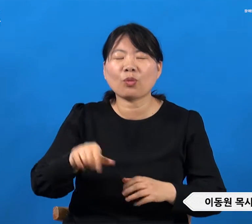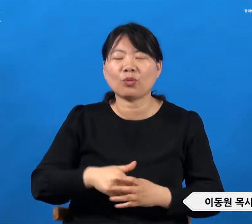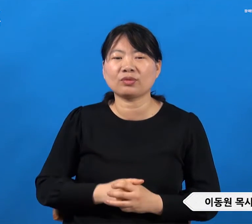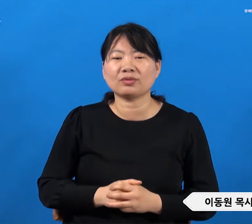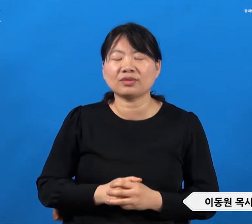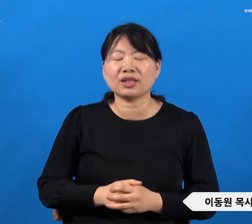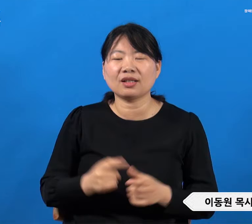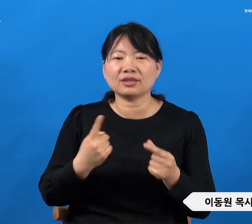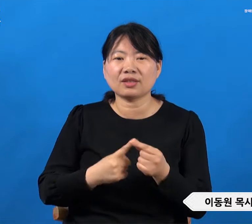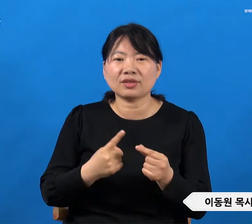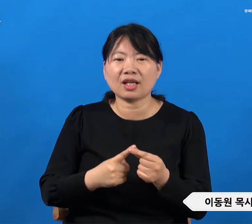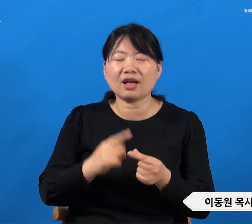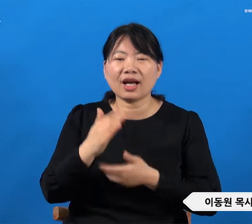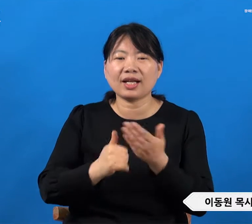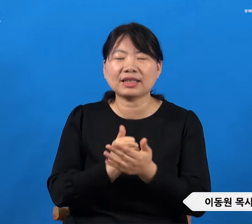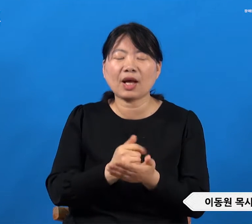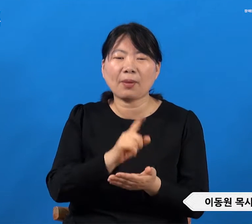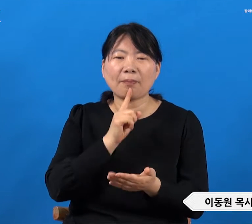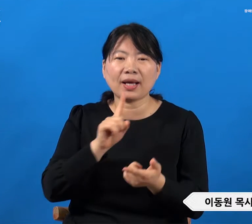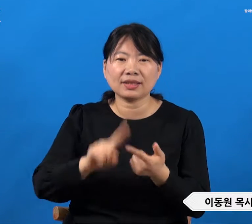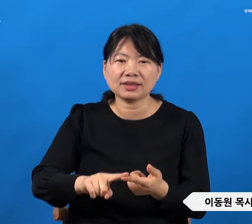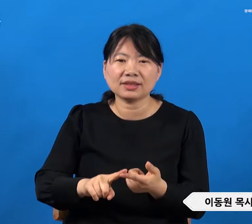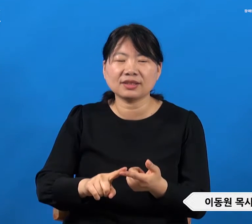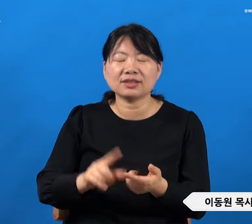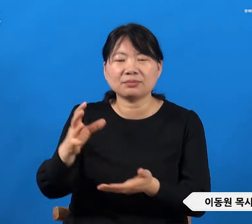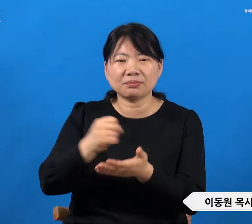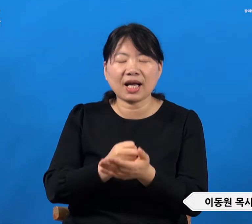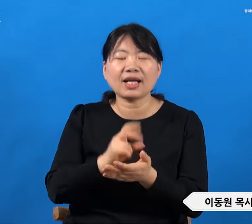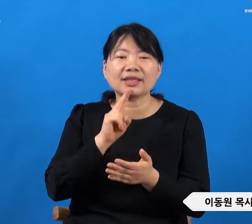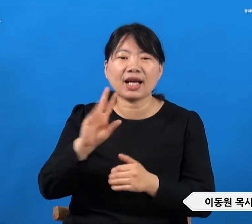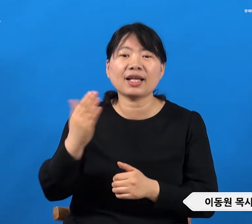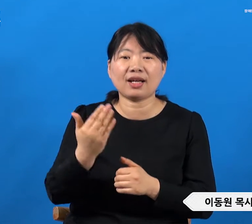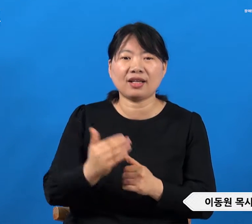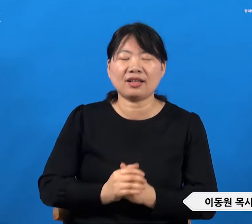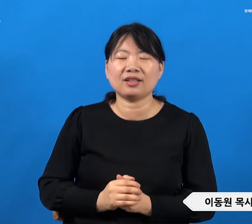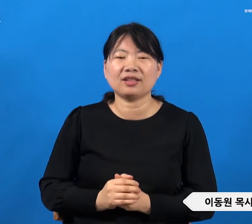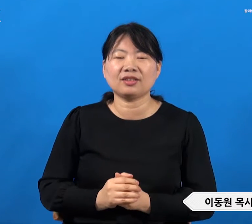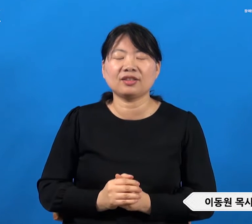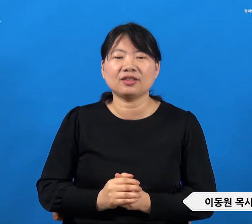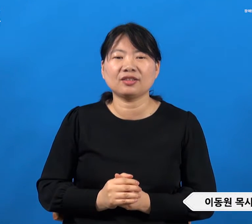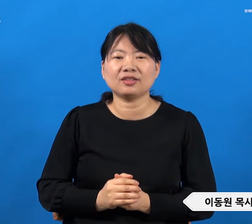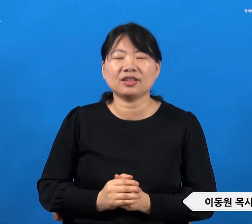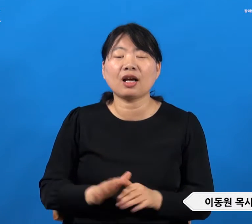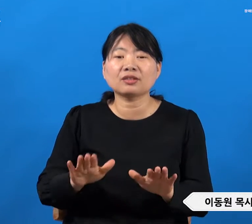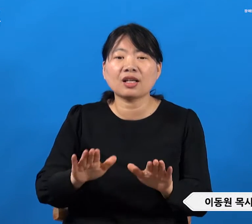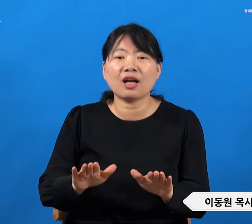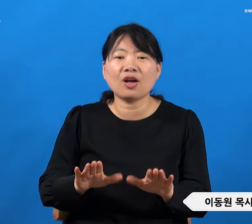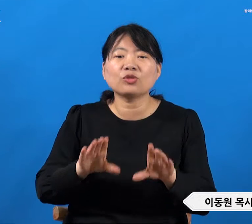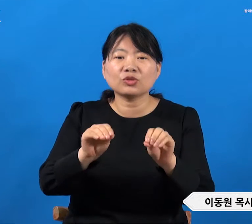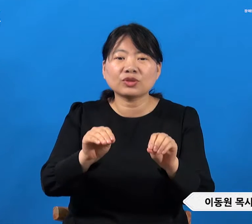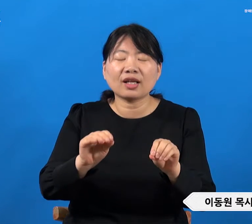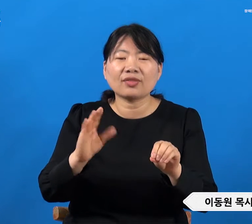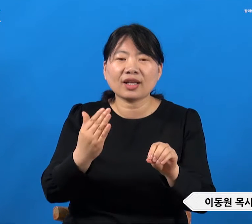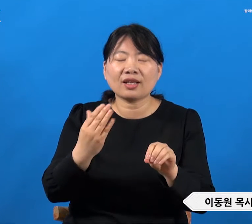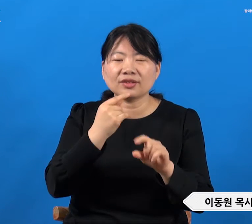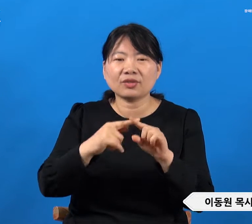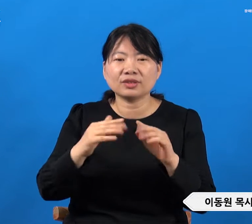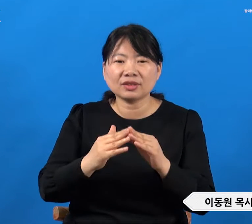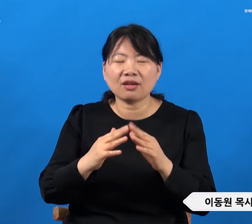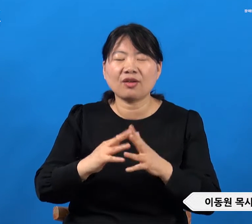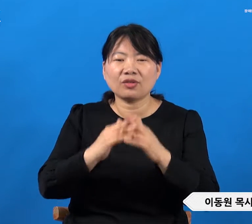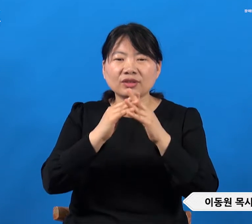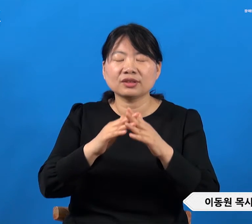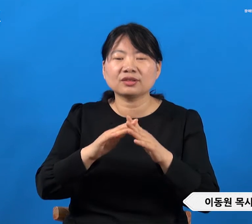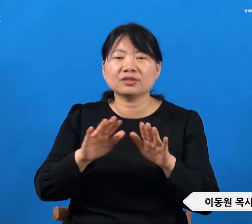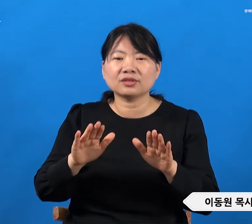무엇일까요? 첫째로 하나님의 말씀을 받아야 한다는 사실입니다. 자, 중단되었던 성전